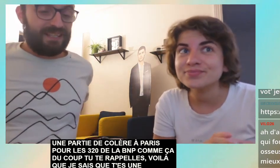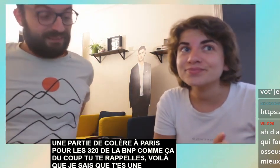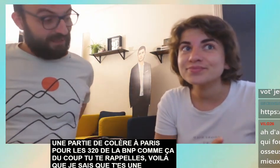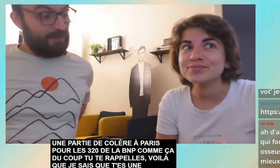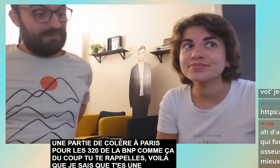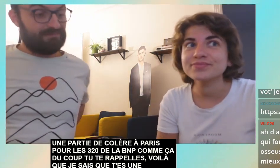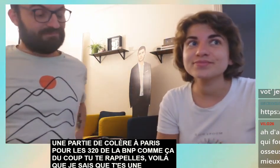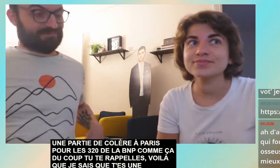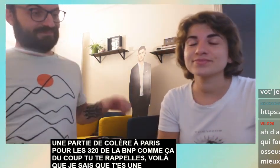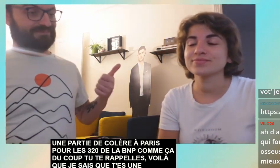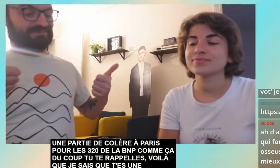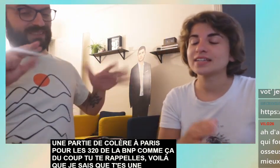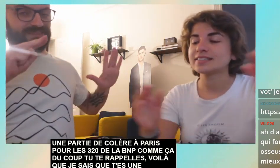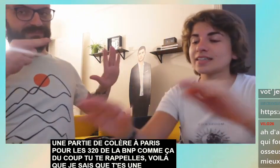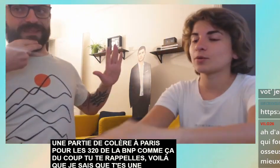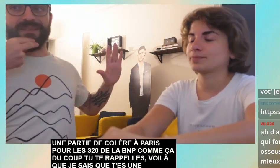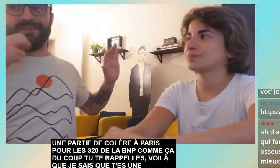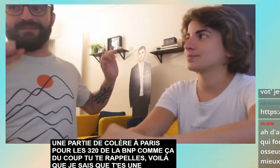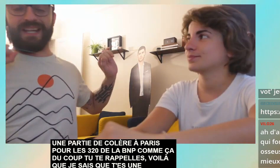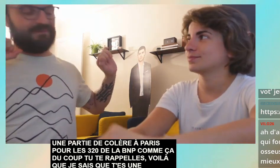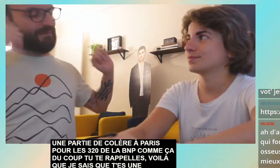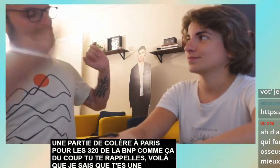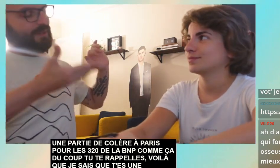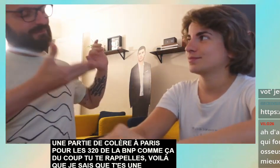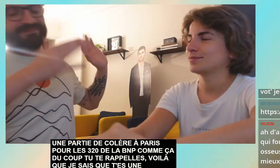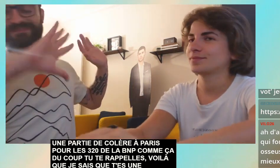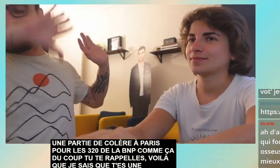Très bien. C'est à moi.